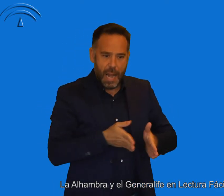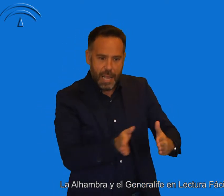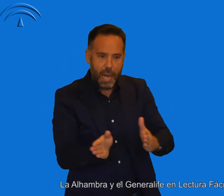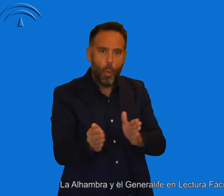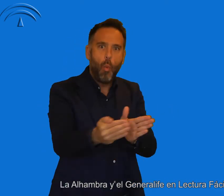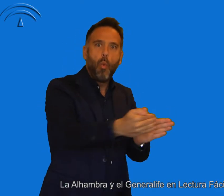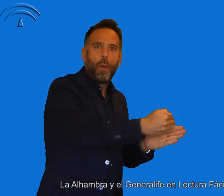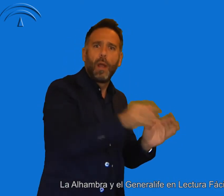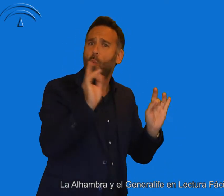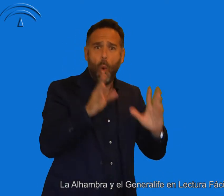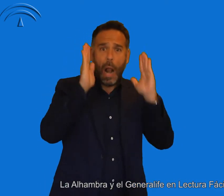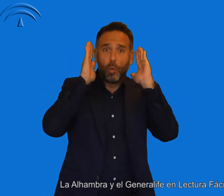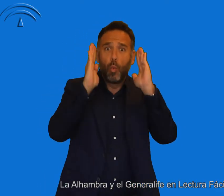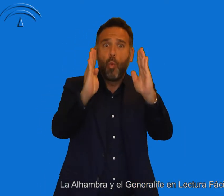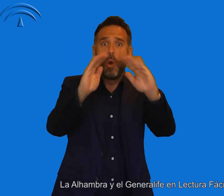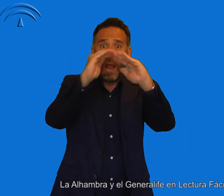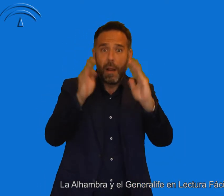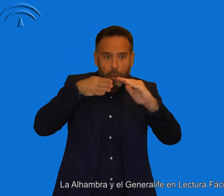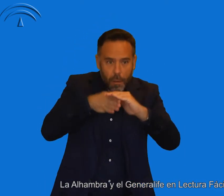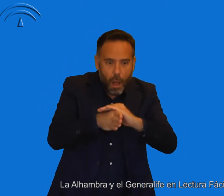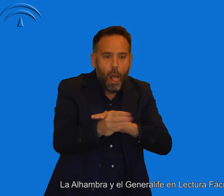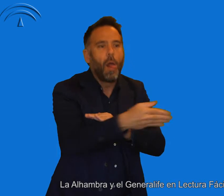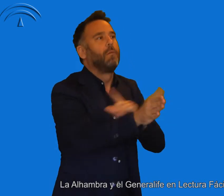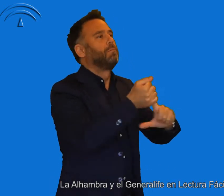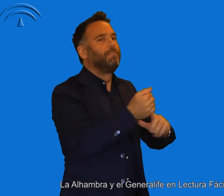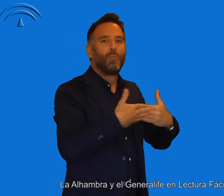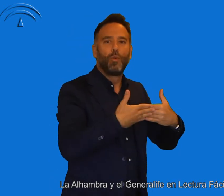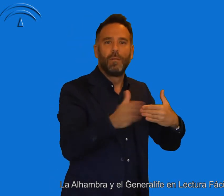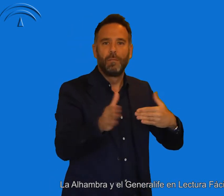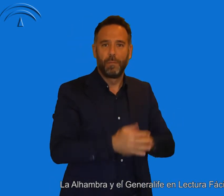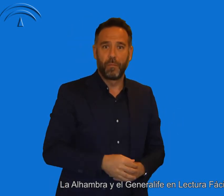y hay que atravesar un pasadizo de líneas con curvas, como un túnel.